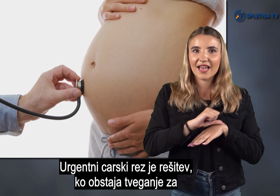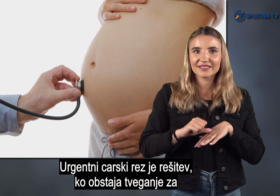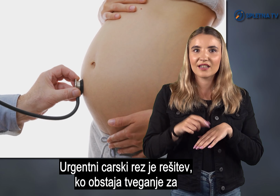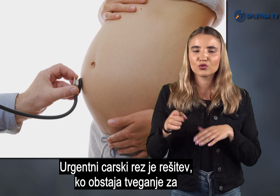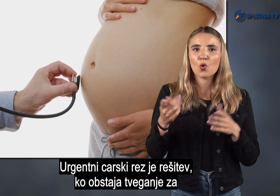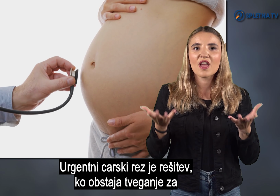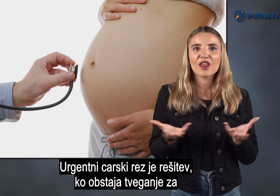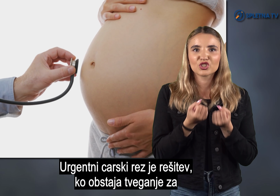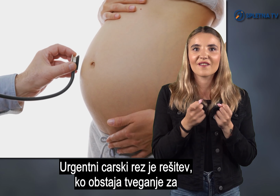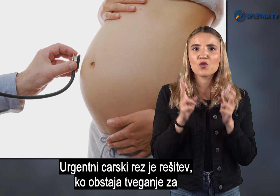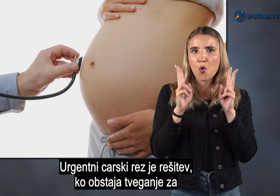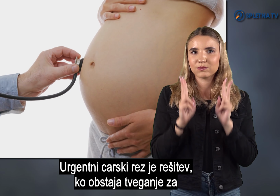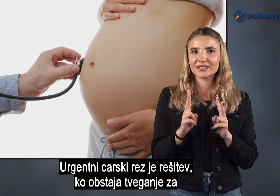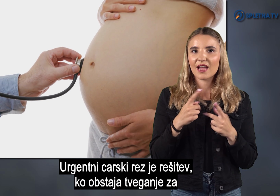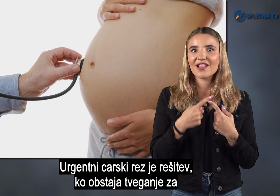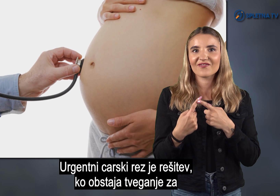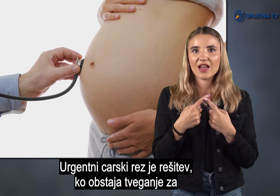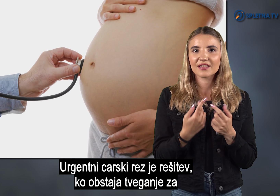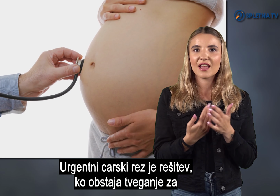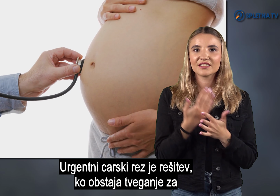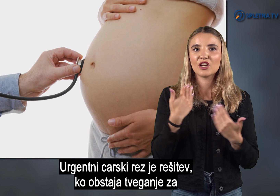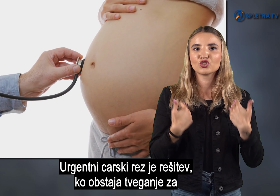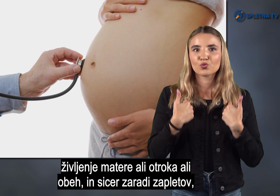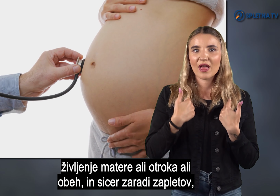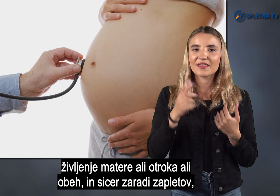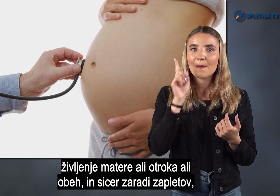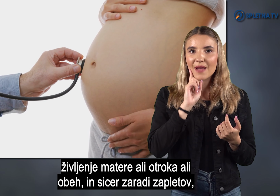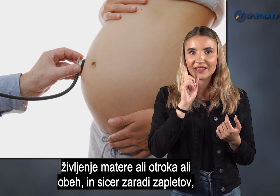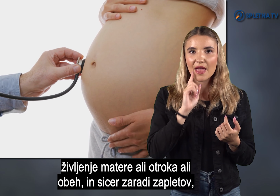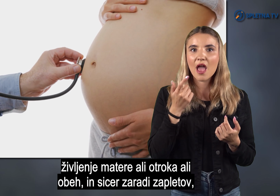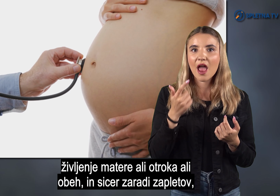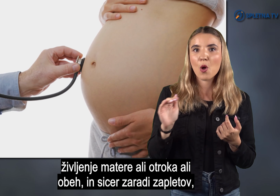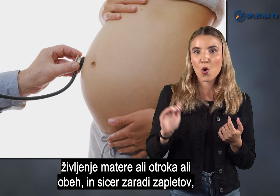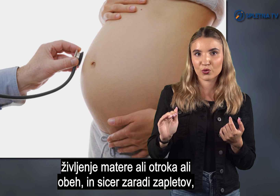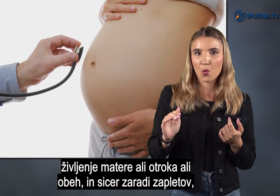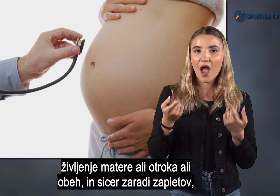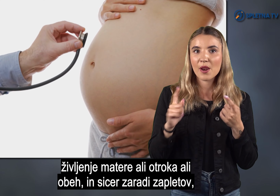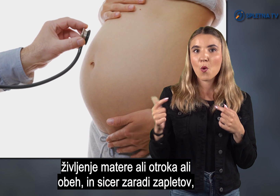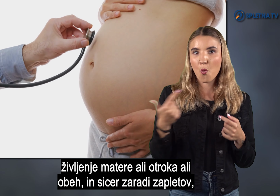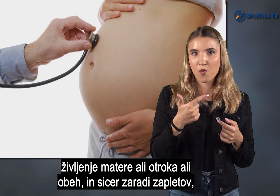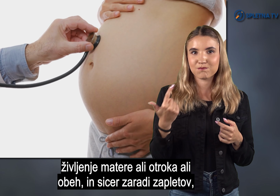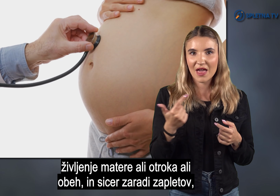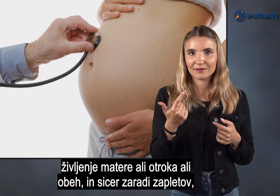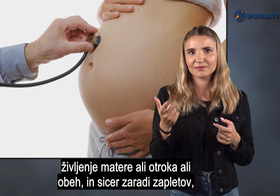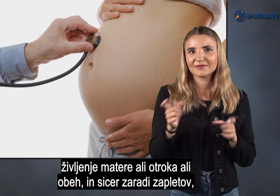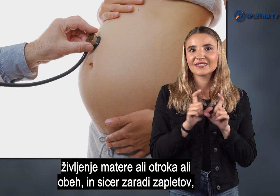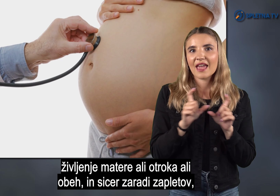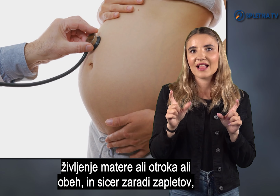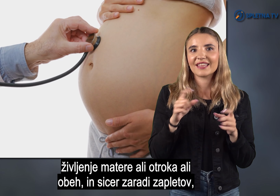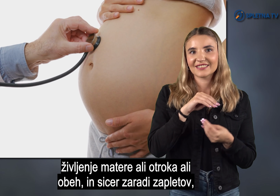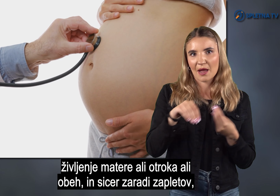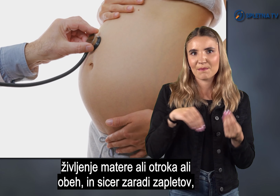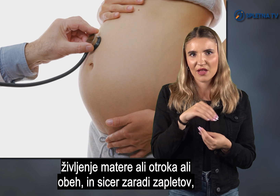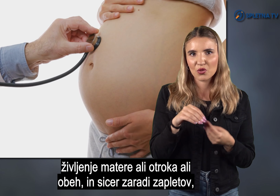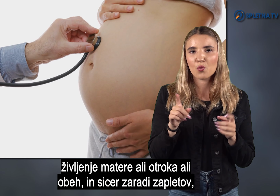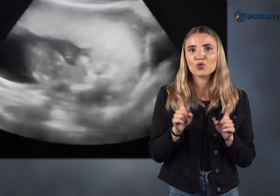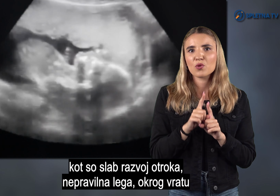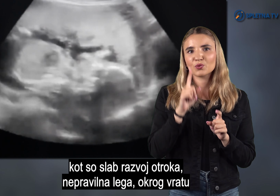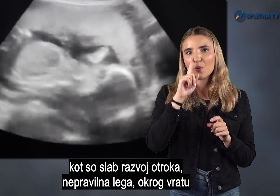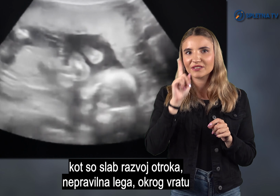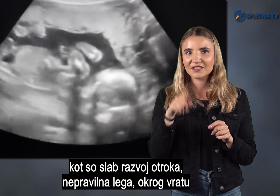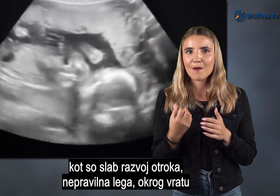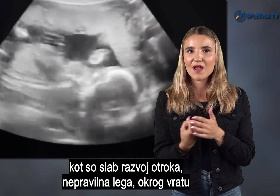Urgentni carski rez je rešitev, ko obstaja tveganje za življenje matere ali otroka ali obeh, in sicer zaradi